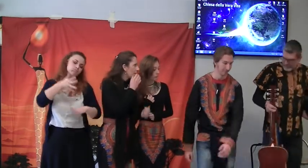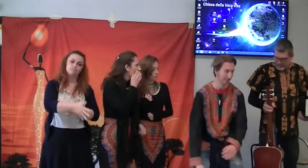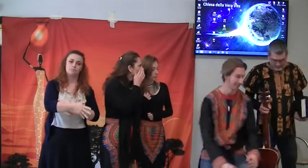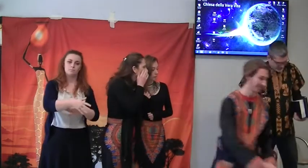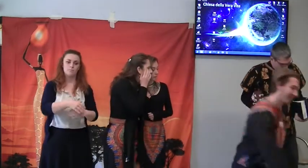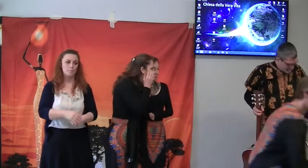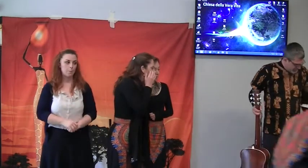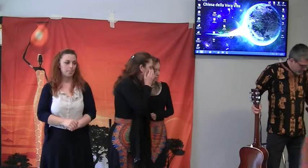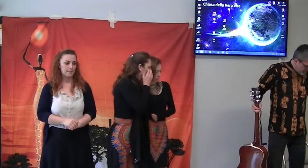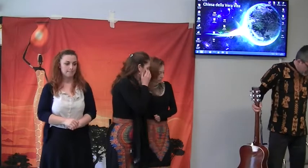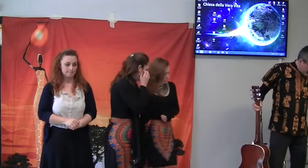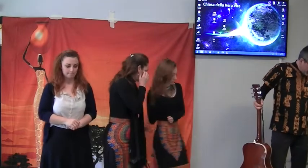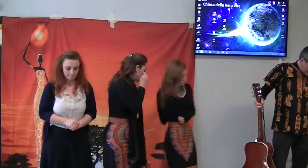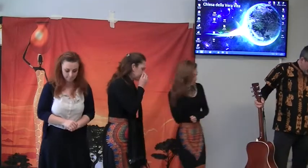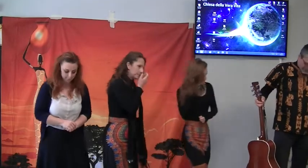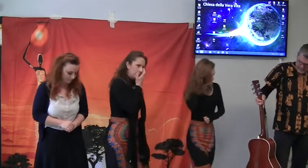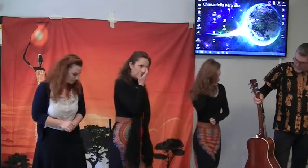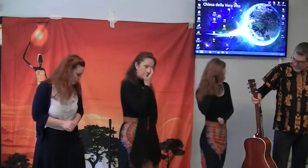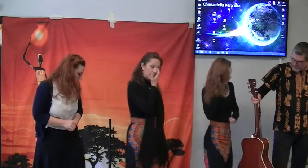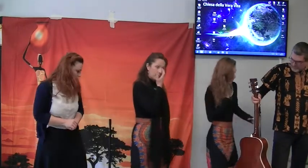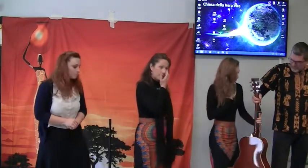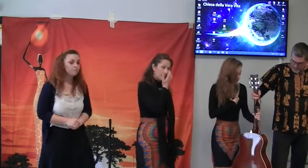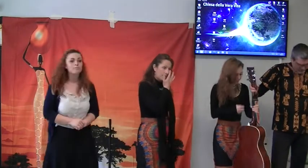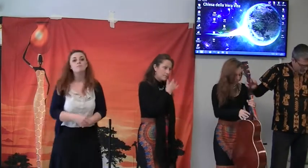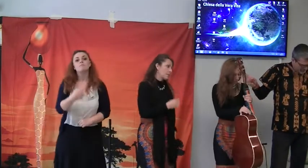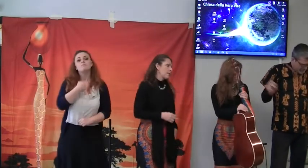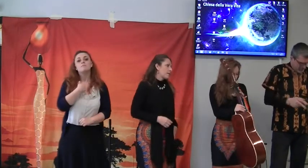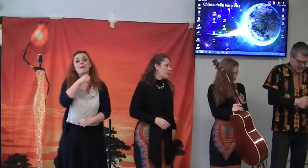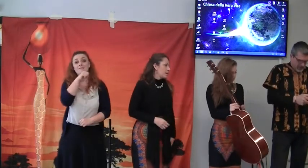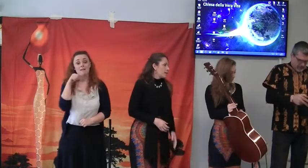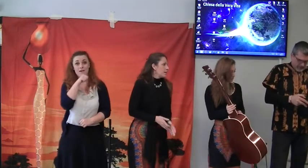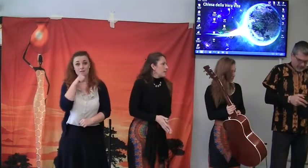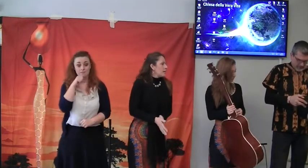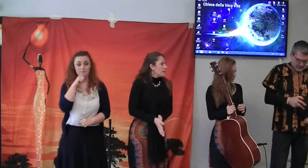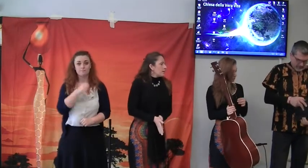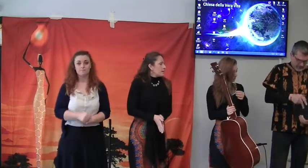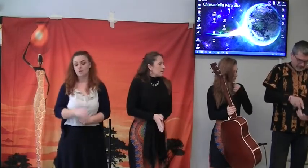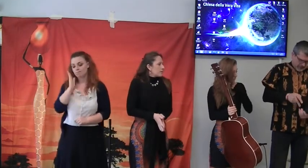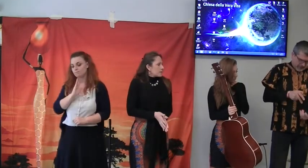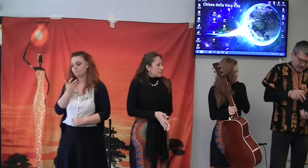io ho bisogno di... aiutami per te a leggere questa.